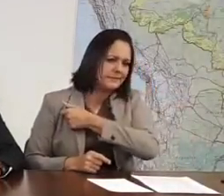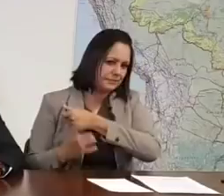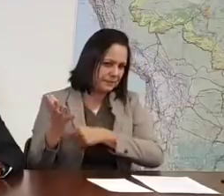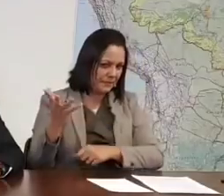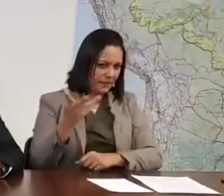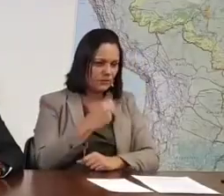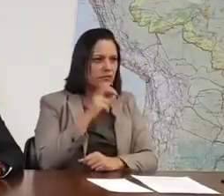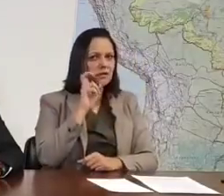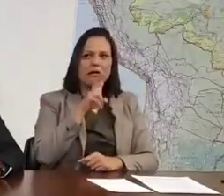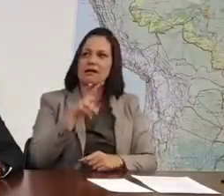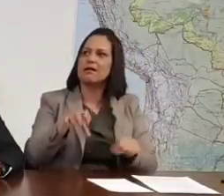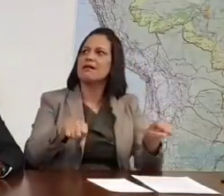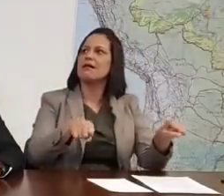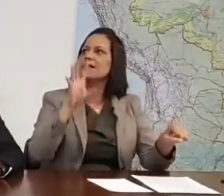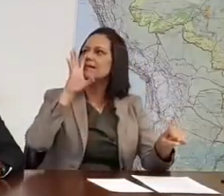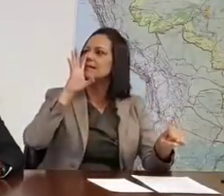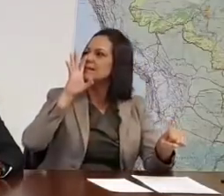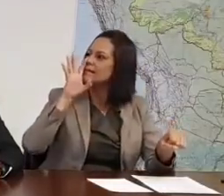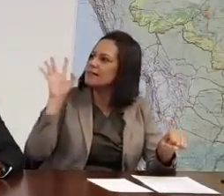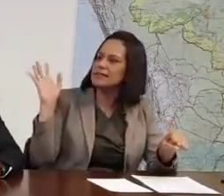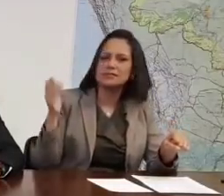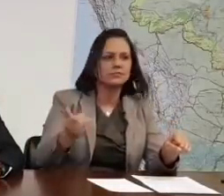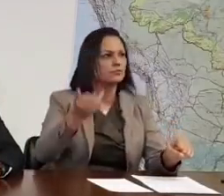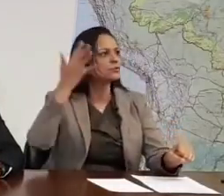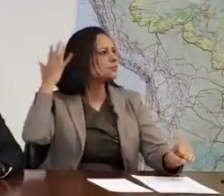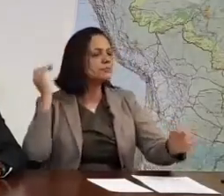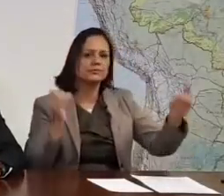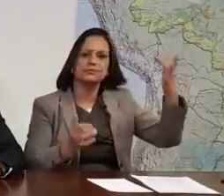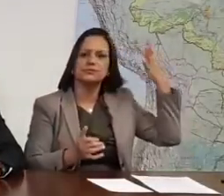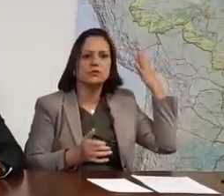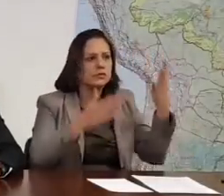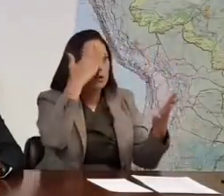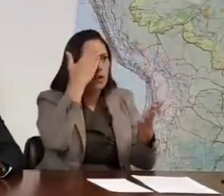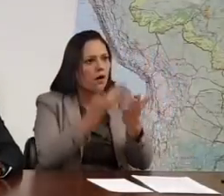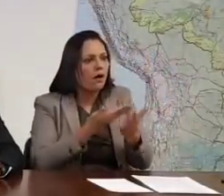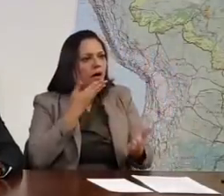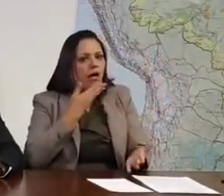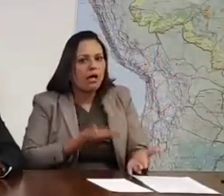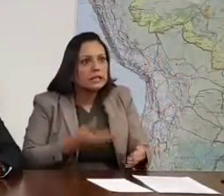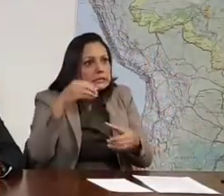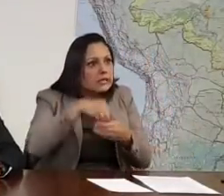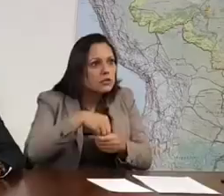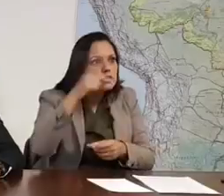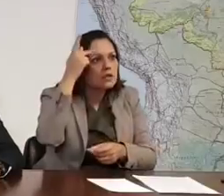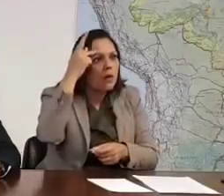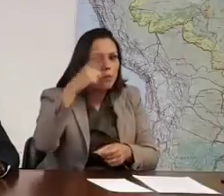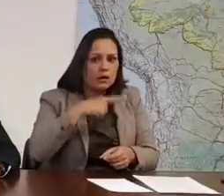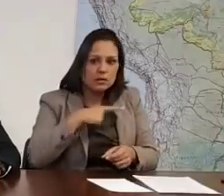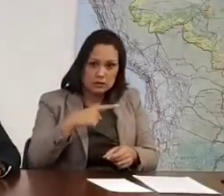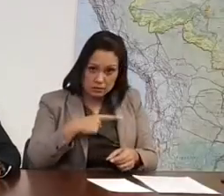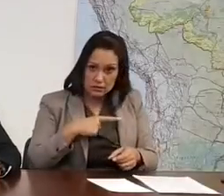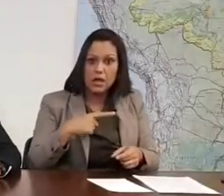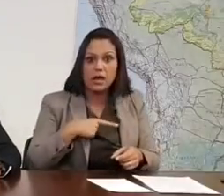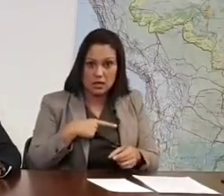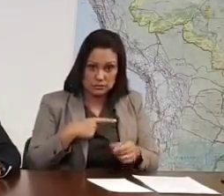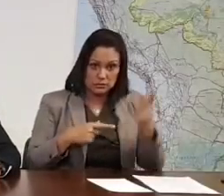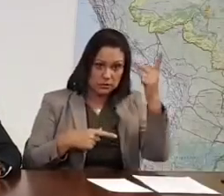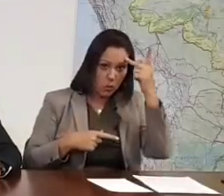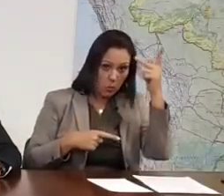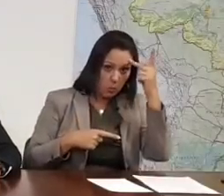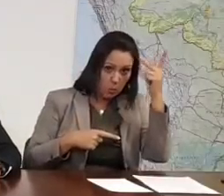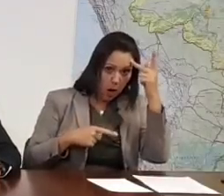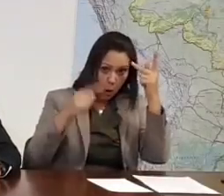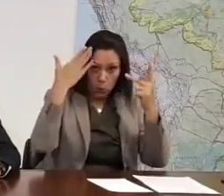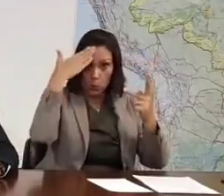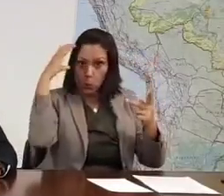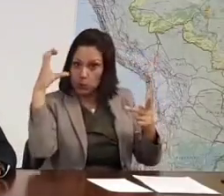vai conhecer uma região realmente. Você não vai acreditar que existe aí em São Paulo. Entre São Paulo e Curitiba. São Paulo.